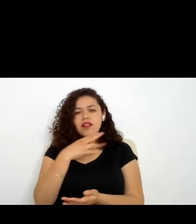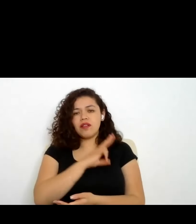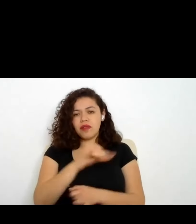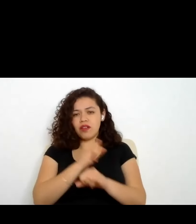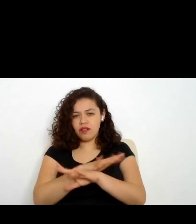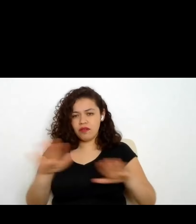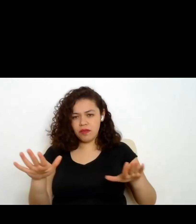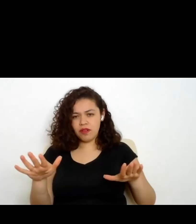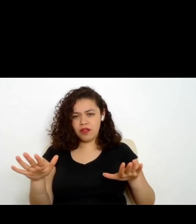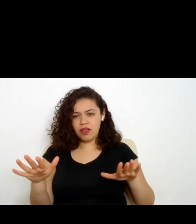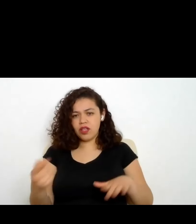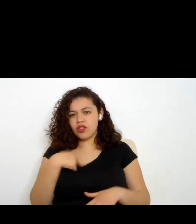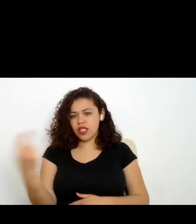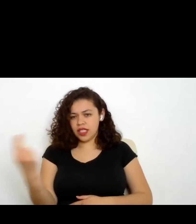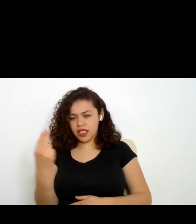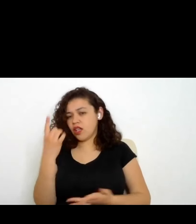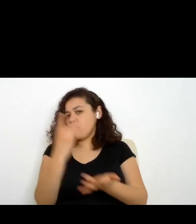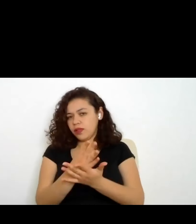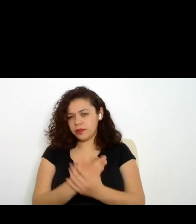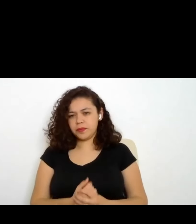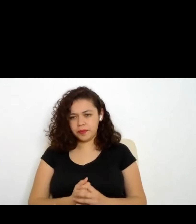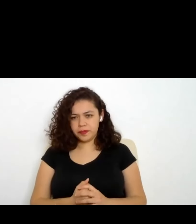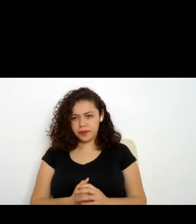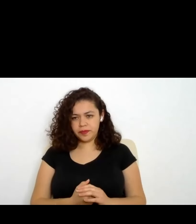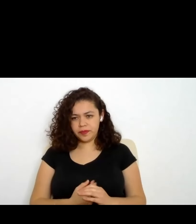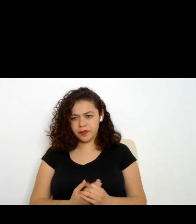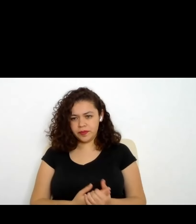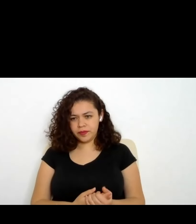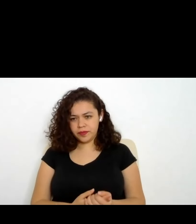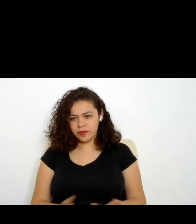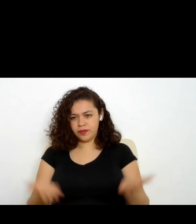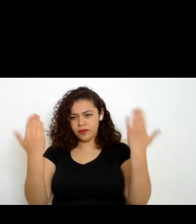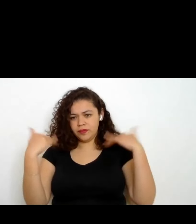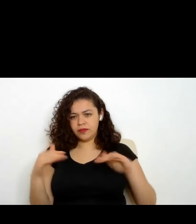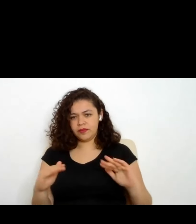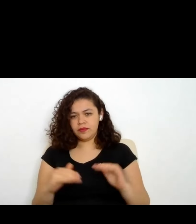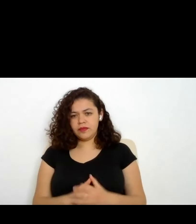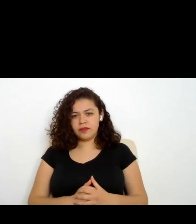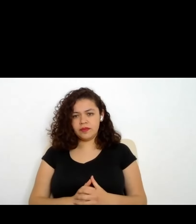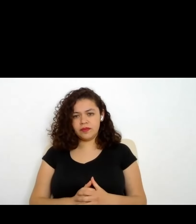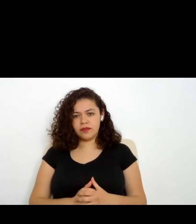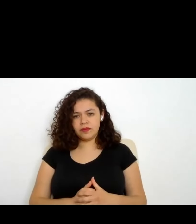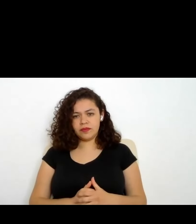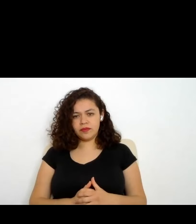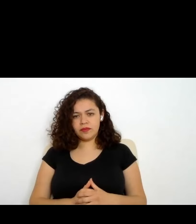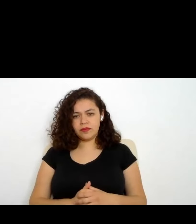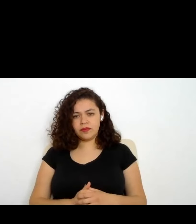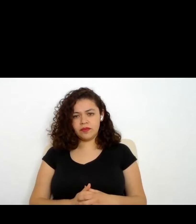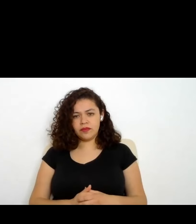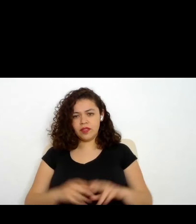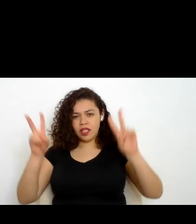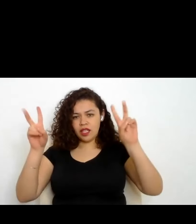sean estrictamente necesarios. Bueno, ahora vamos a pasar al tema de qué son